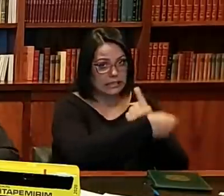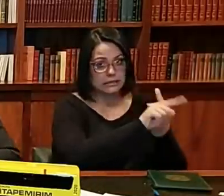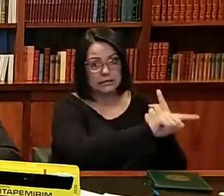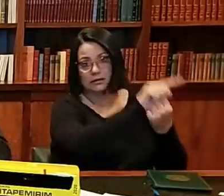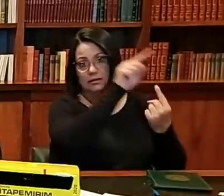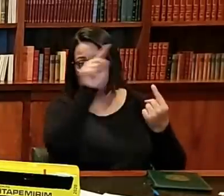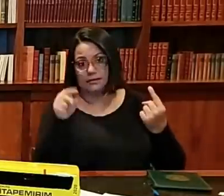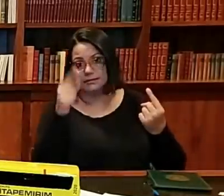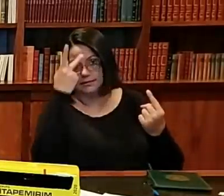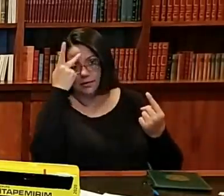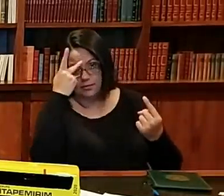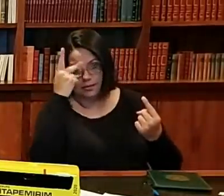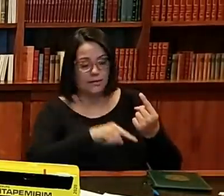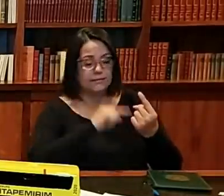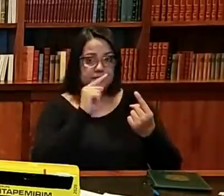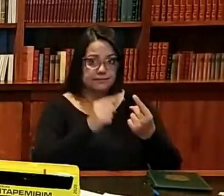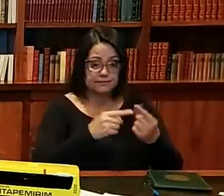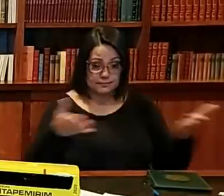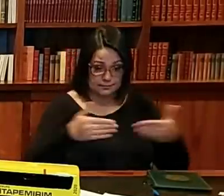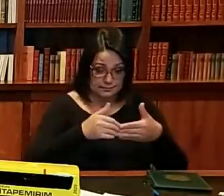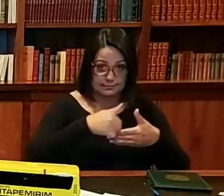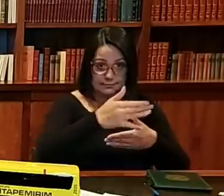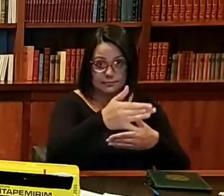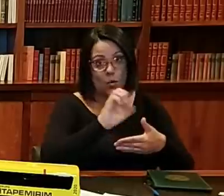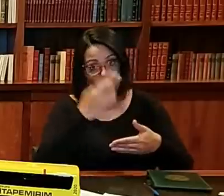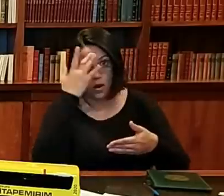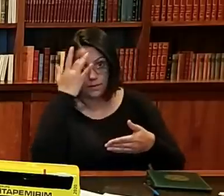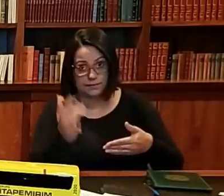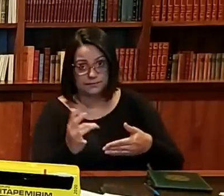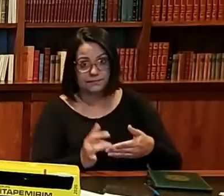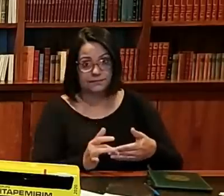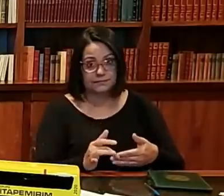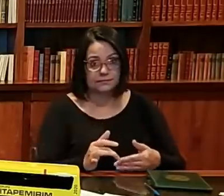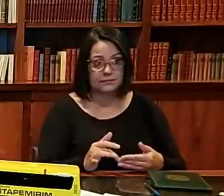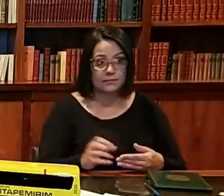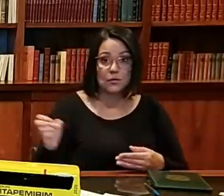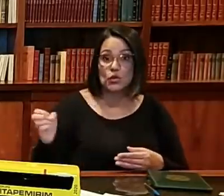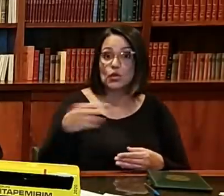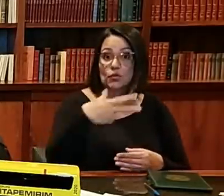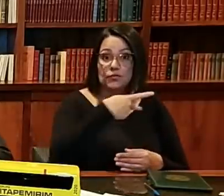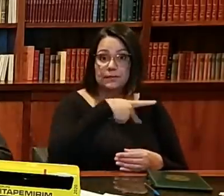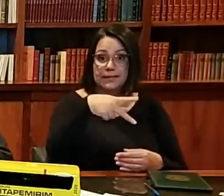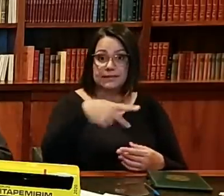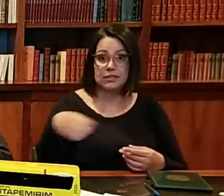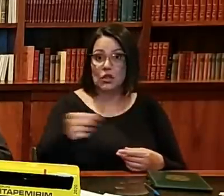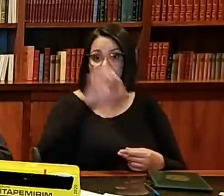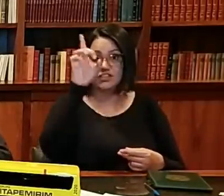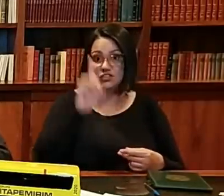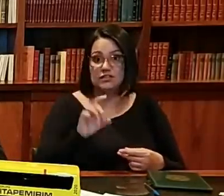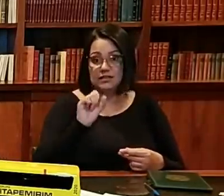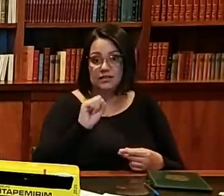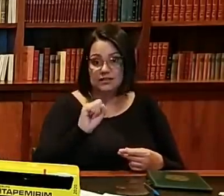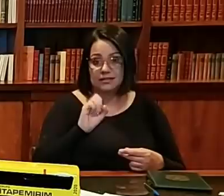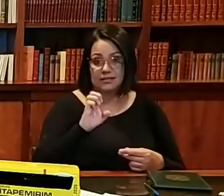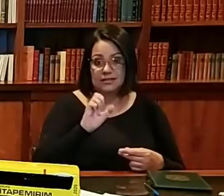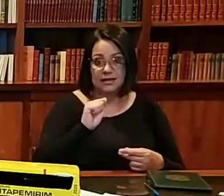para o Sergesp. E a partir de hoje, ou de amanhã, novo presidente, nova diretoria no Sergesp. É